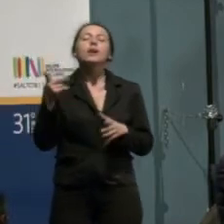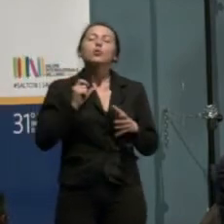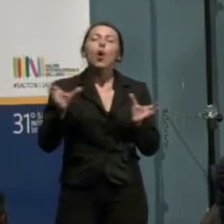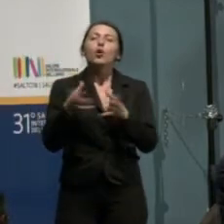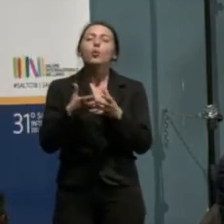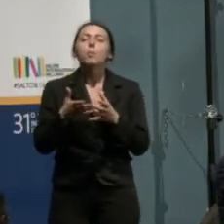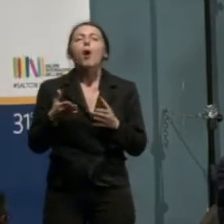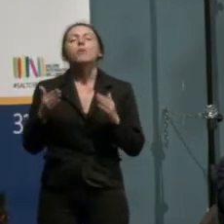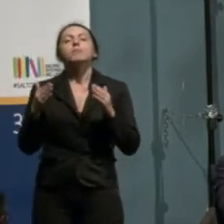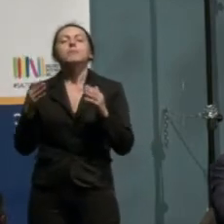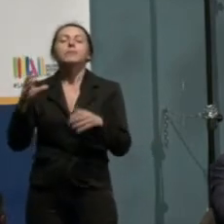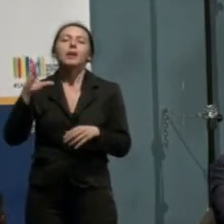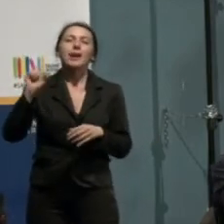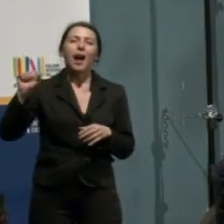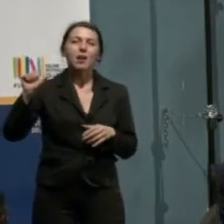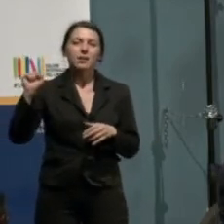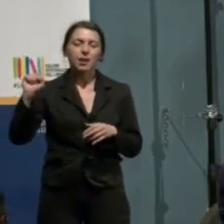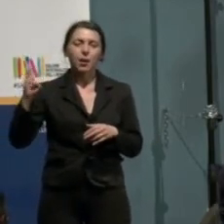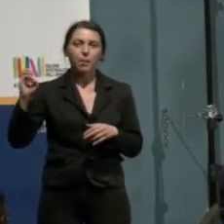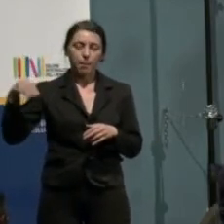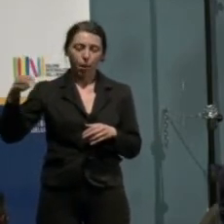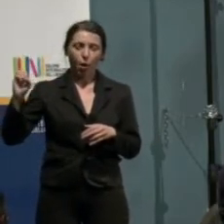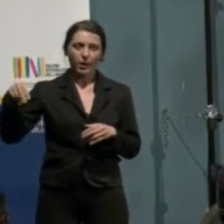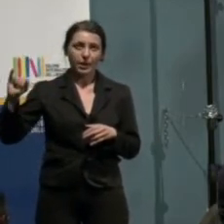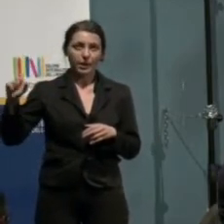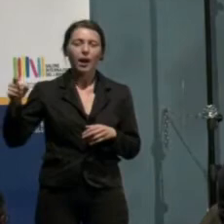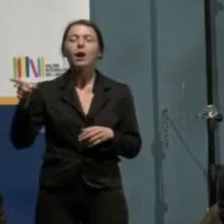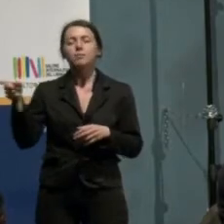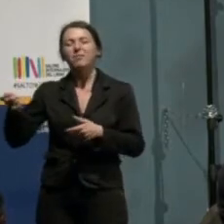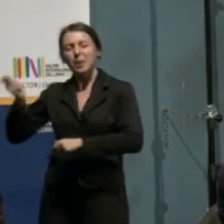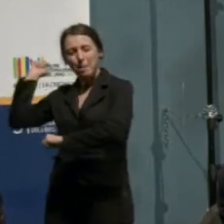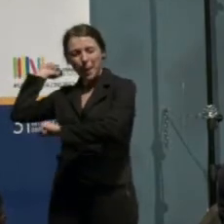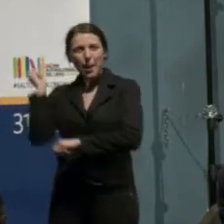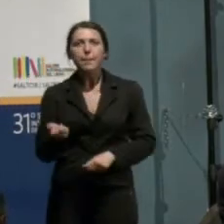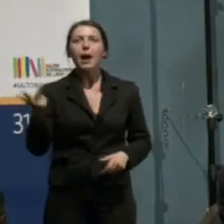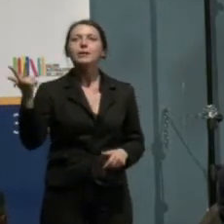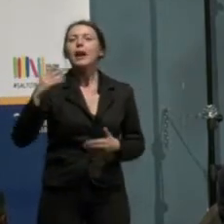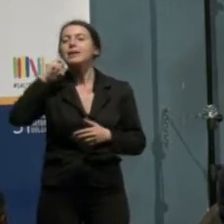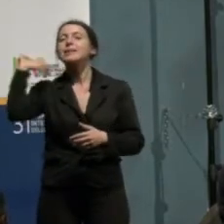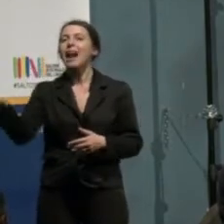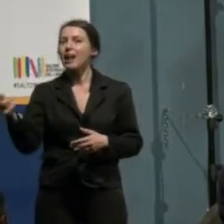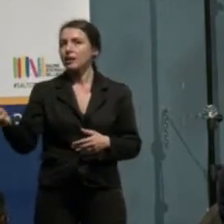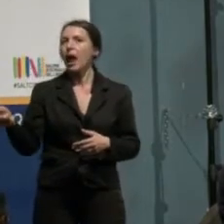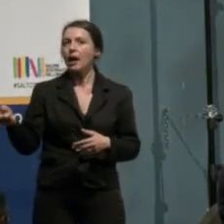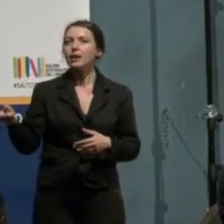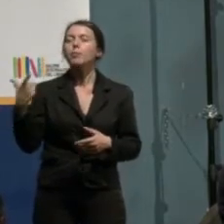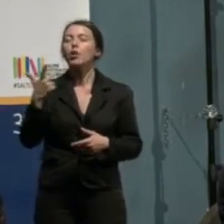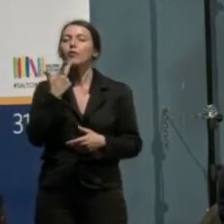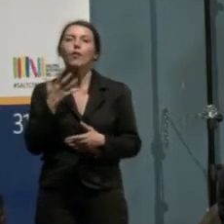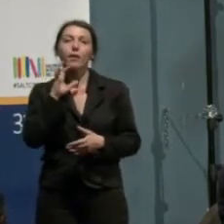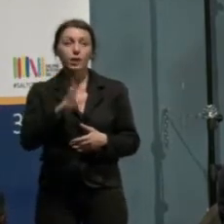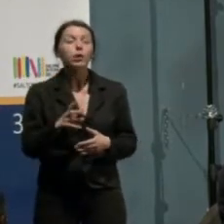hanno avuto il coraggio di ribellarsi e di denunciare e di allargare quel concetto di sky ragione si ti rispondo sì perché un concetto